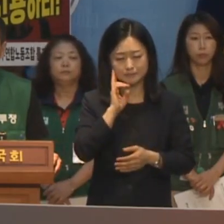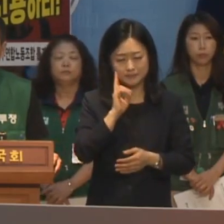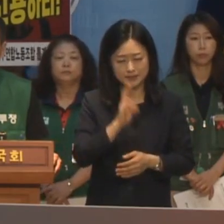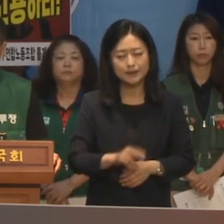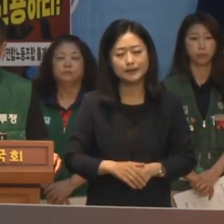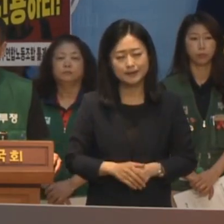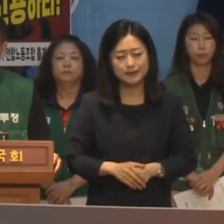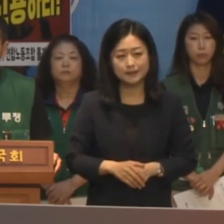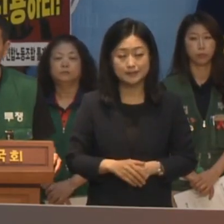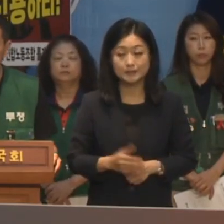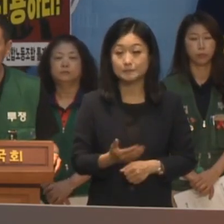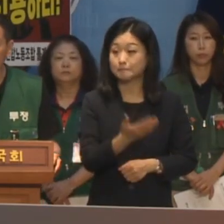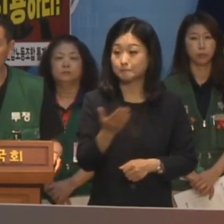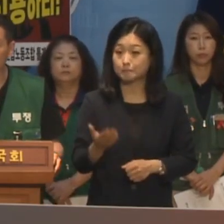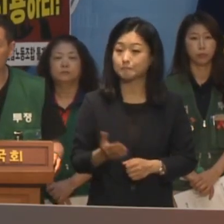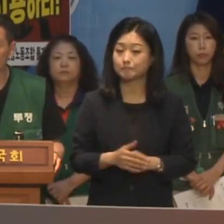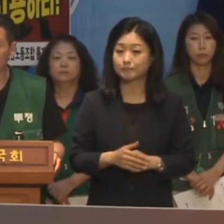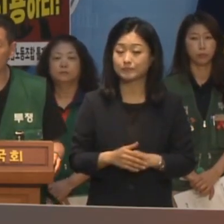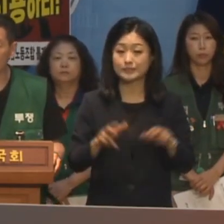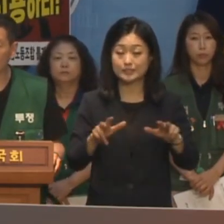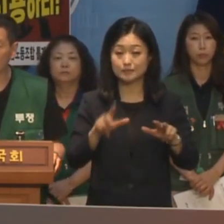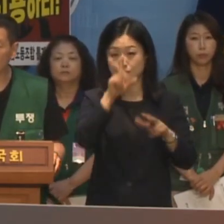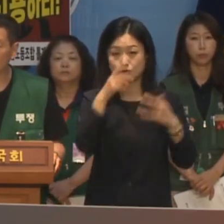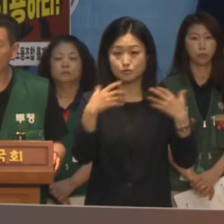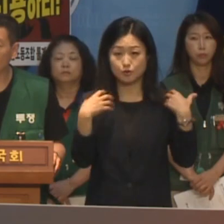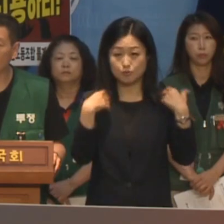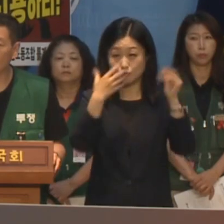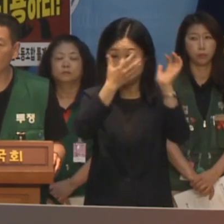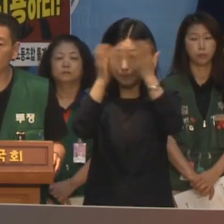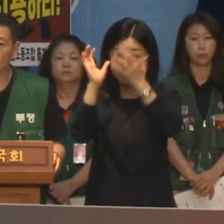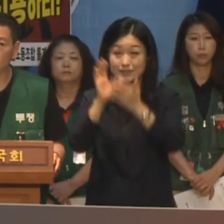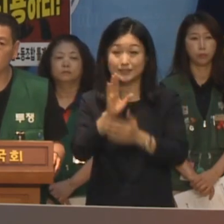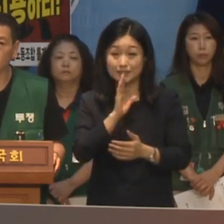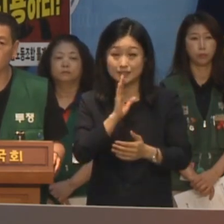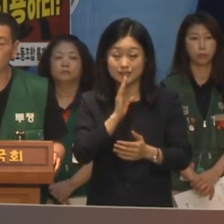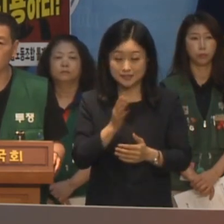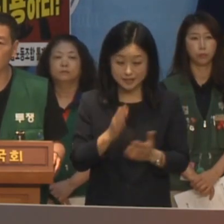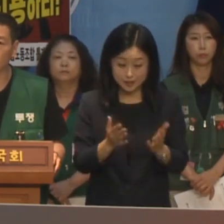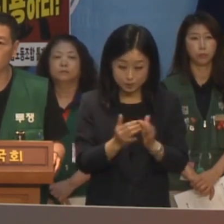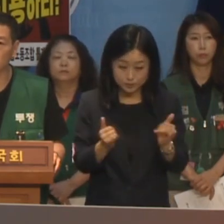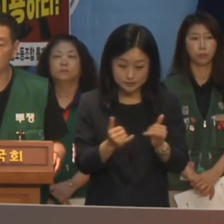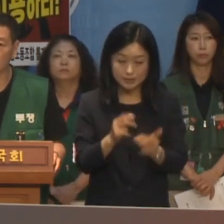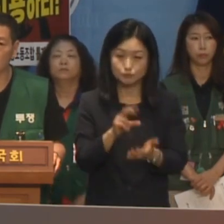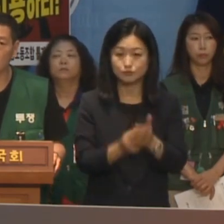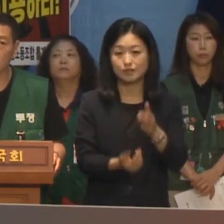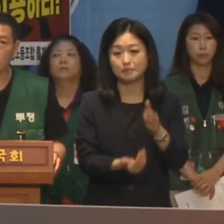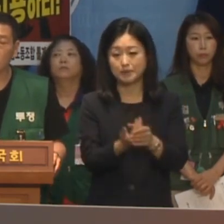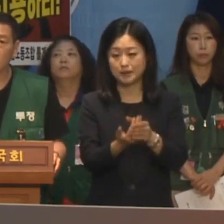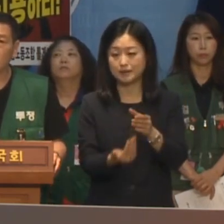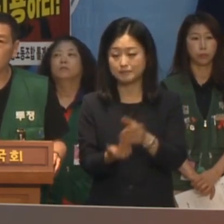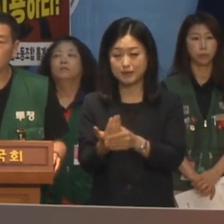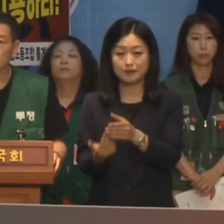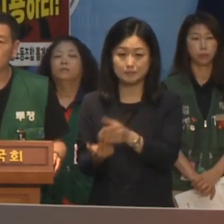수 있습니다. 전국이 어수선한 가운데서도 이렇게 노동의 현안 문제는 계속해서 발생하고 있습니다.